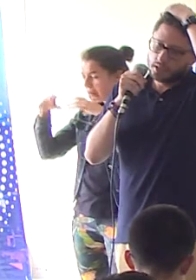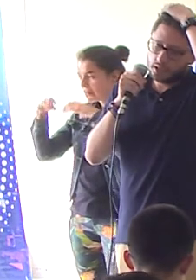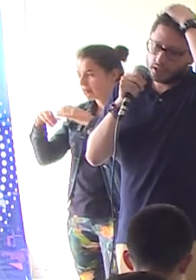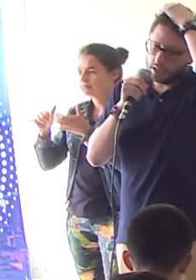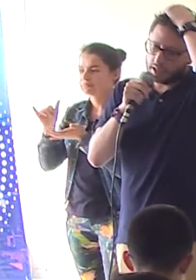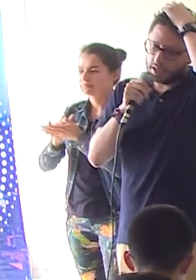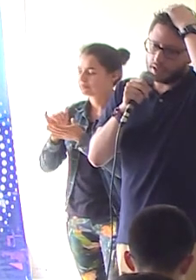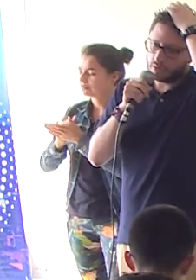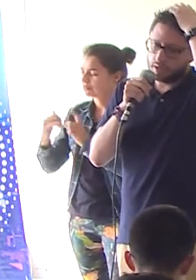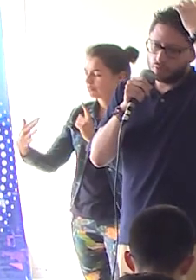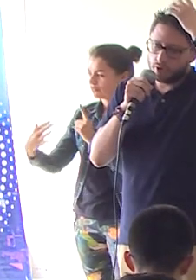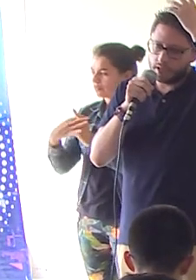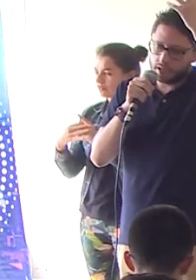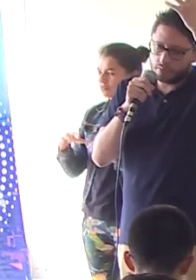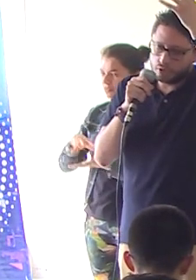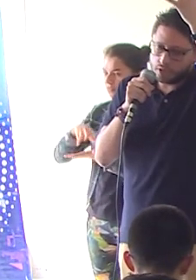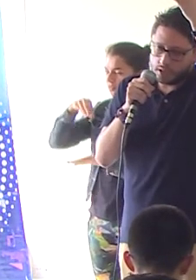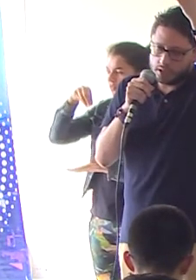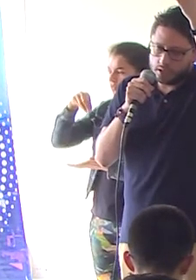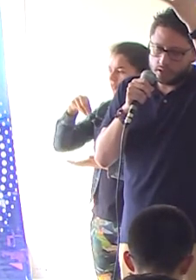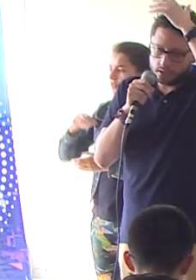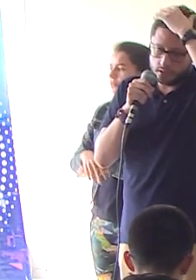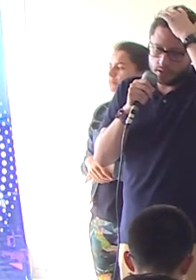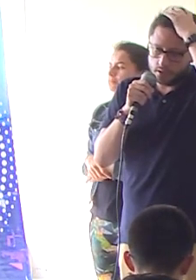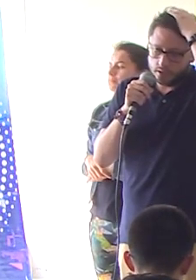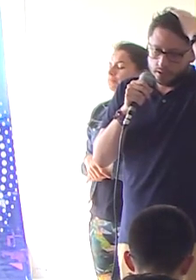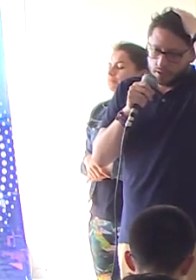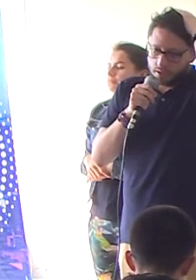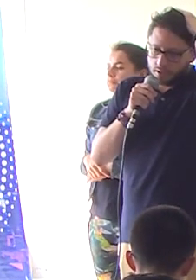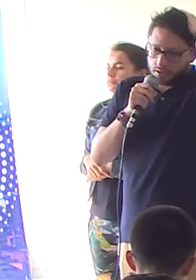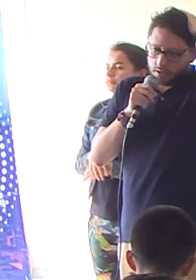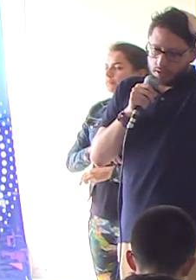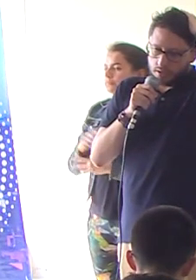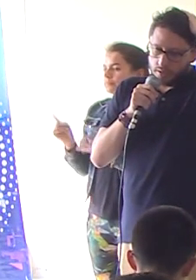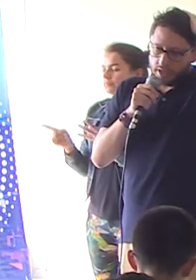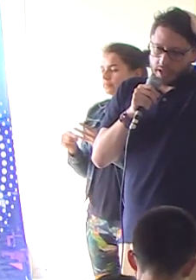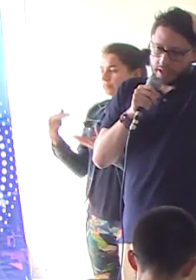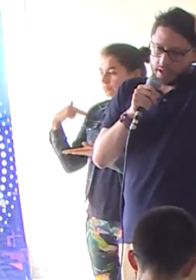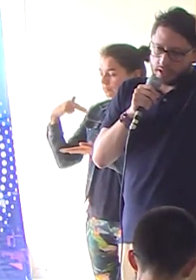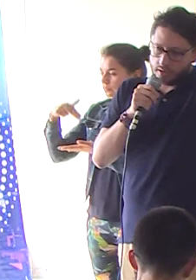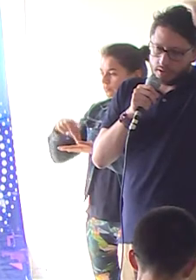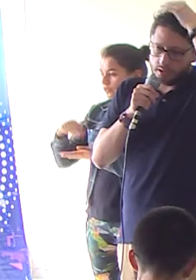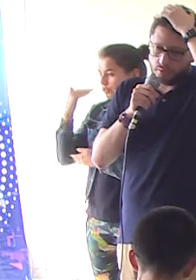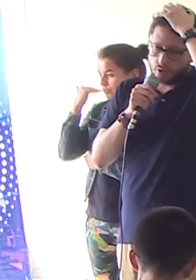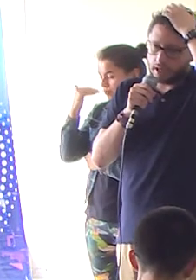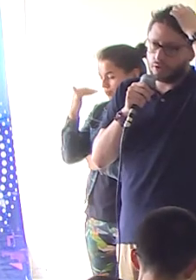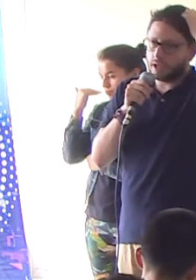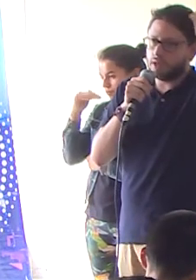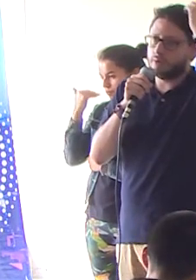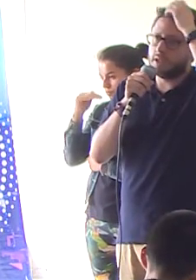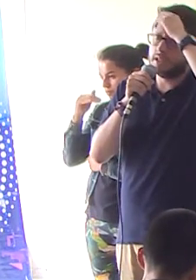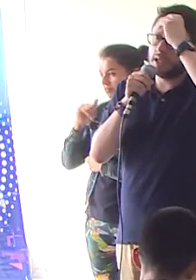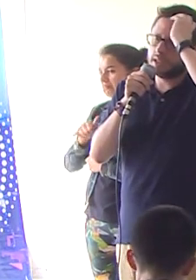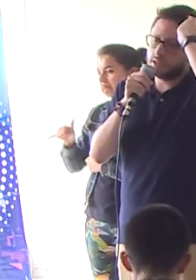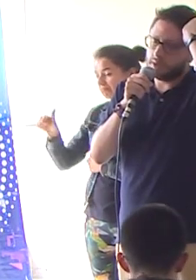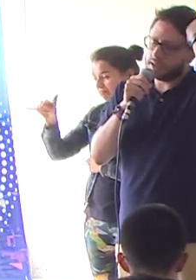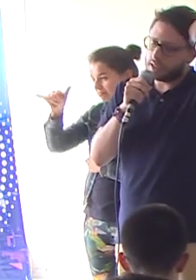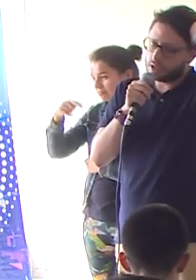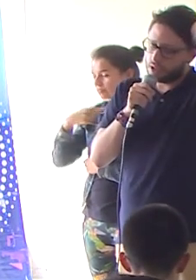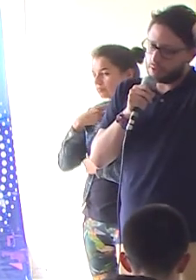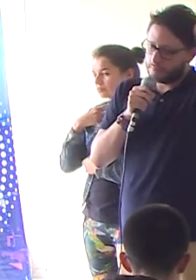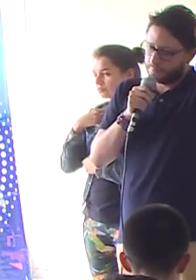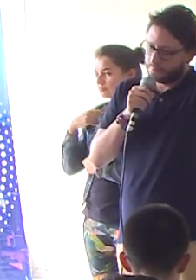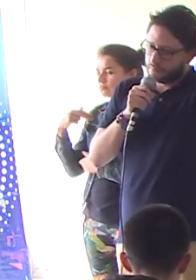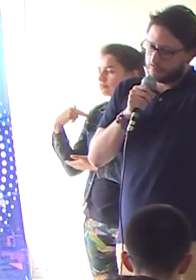tienen que leer a una mujer hermosa y y viajera y divulgadora de lo ambiental que es